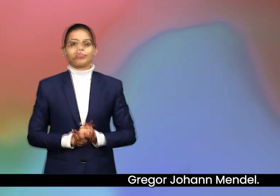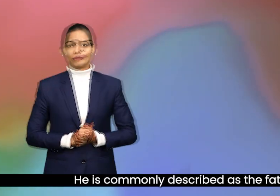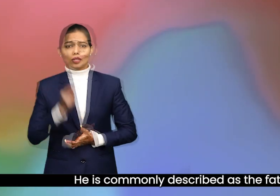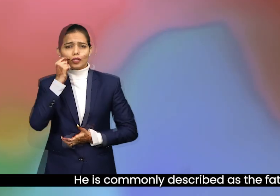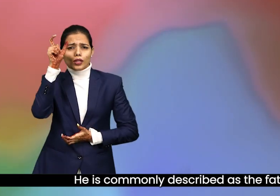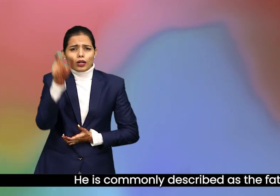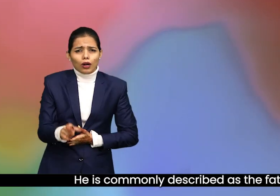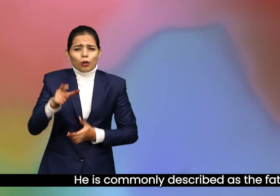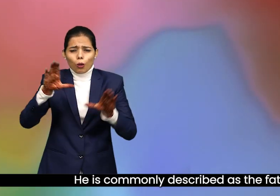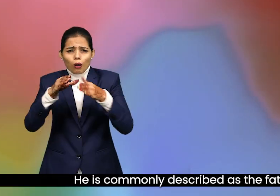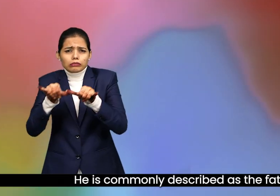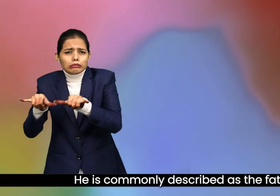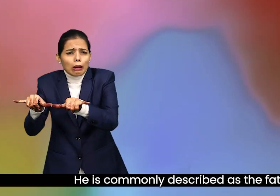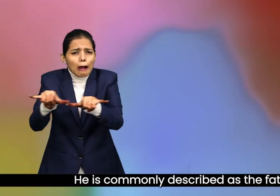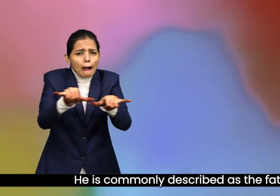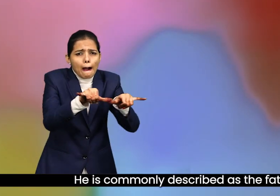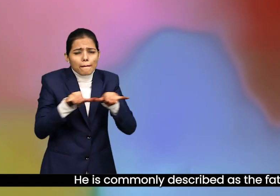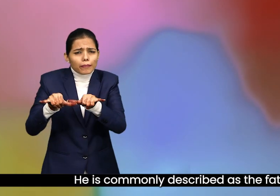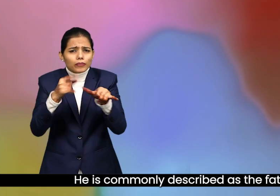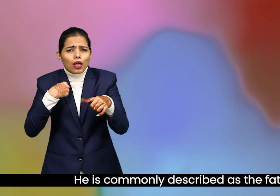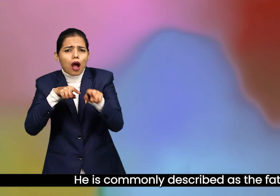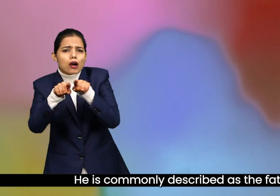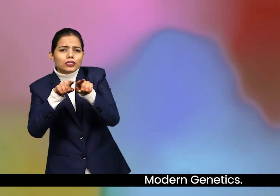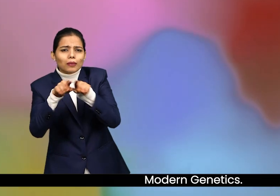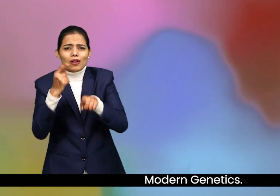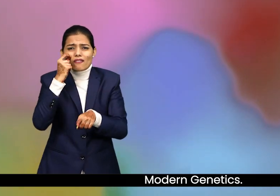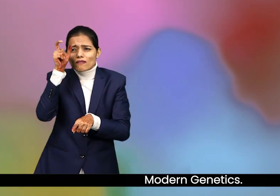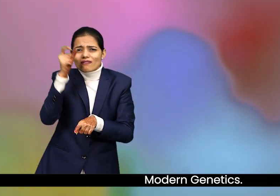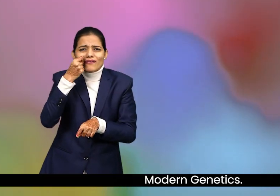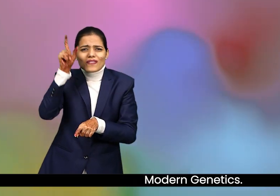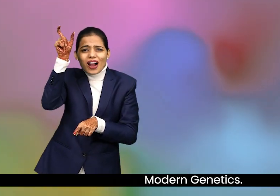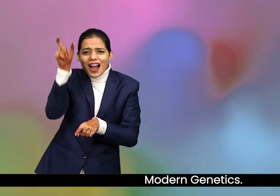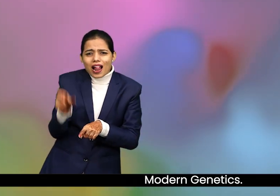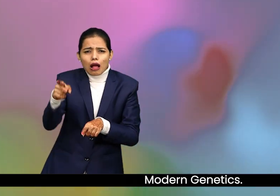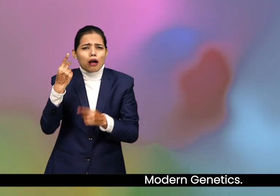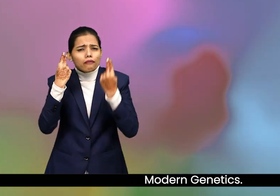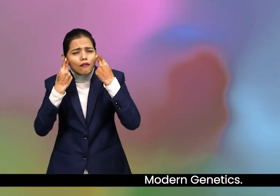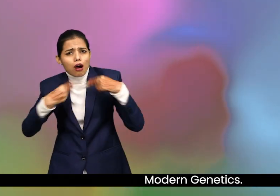He is அவர் commonly பொதுவாக described நவீன as the மரபியலின் father of தந்தை என்று modern genetics. விவரிக்கப்படுகிறார்.